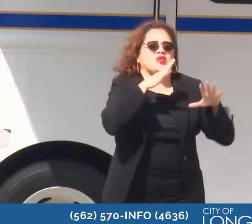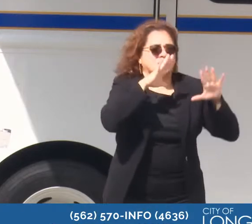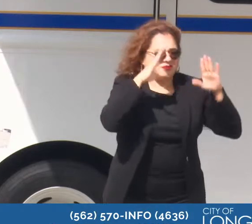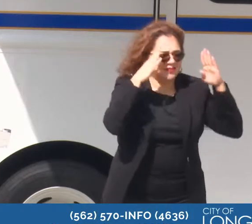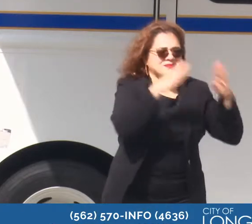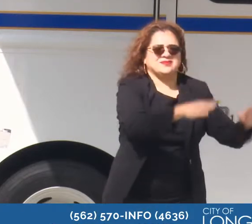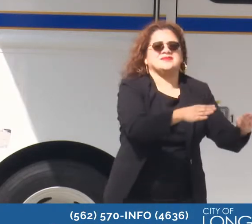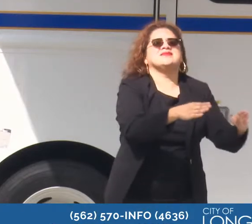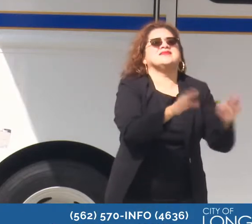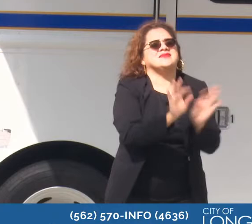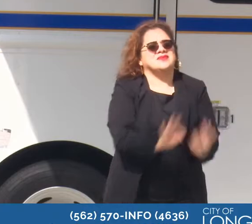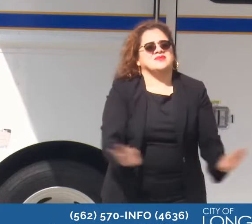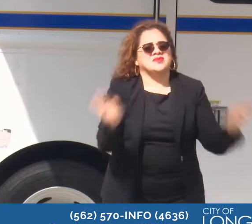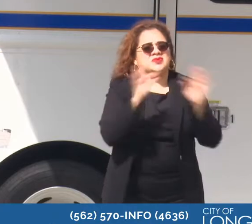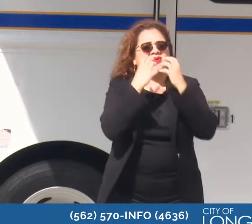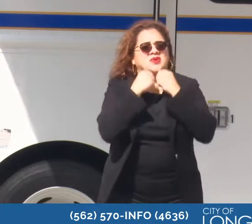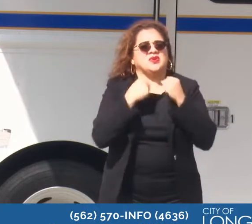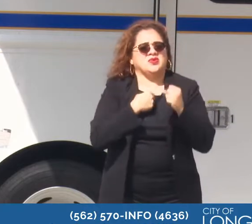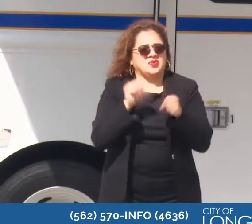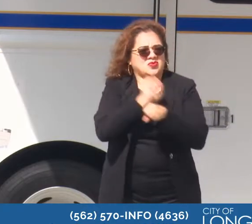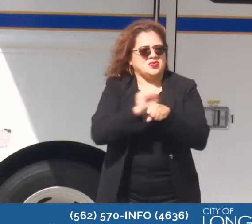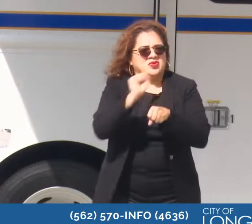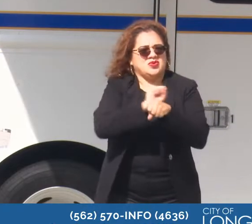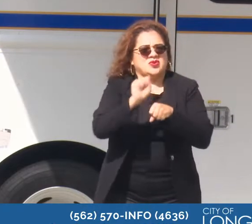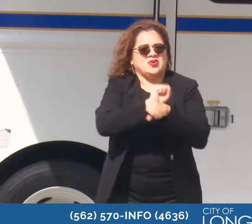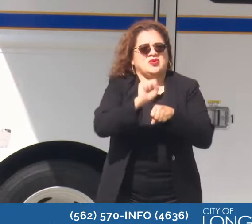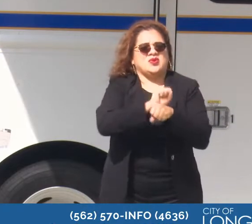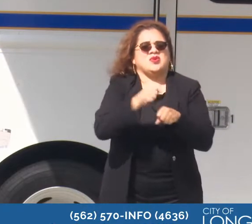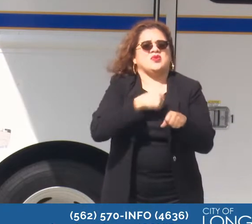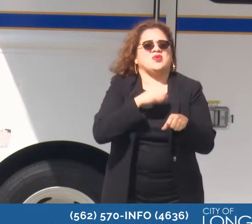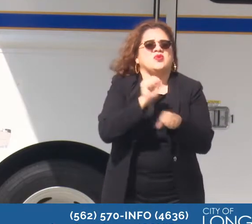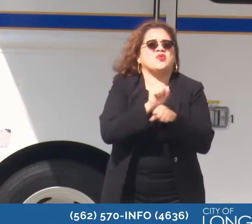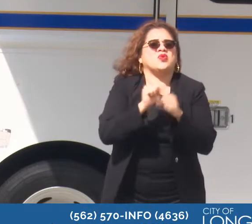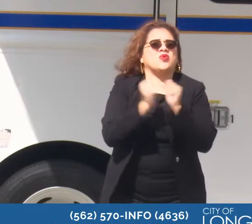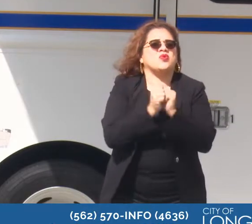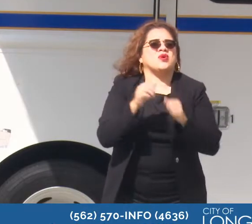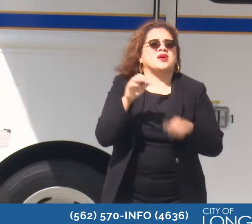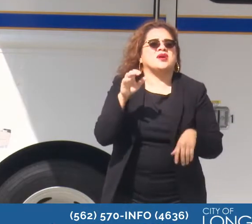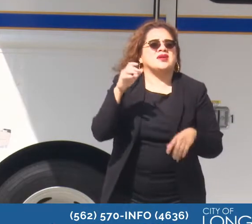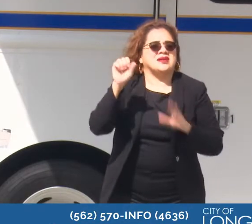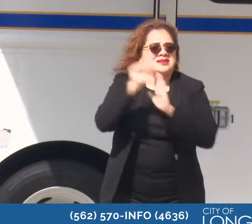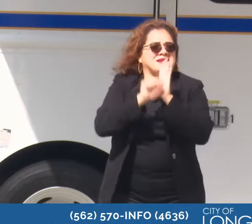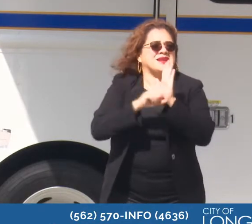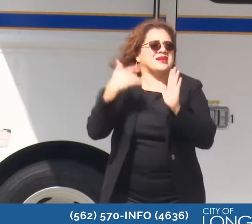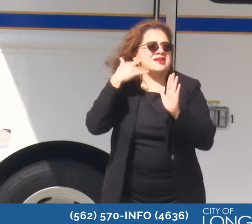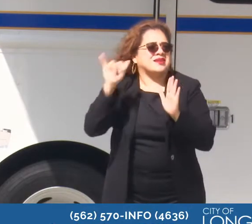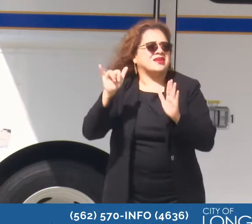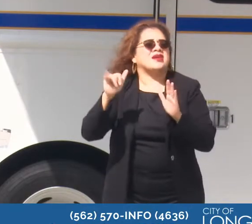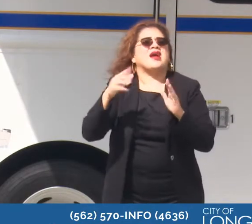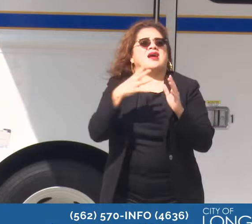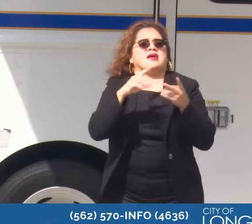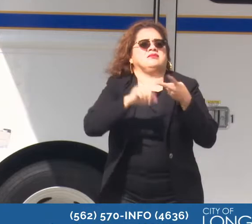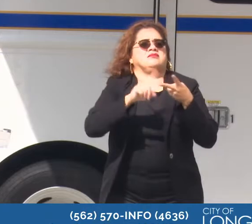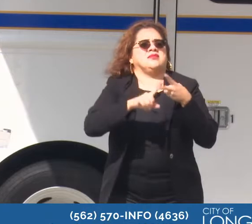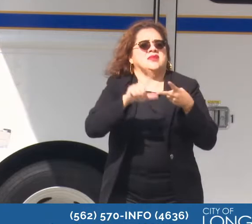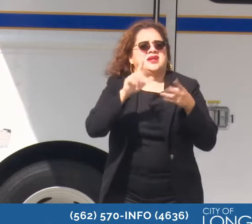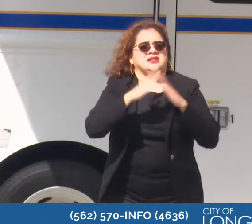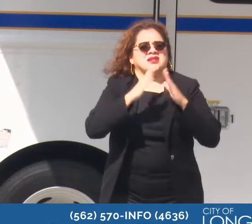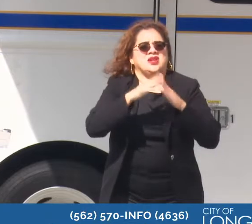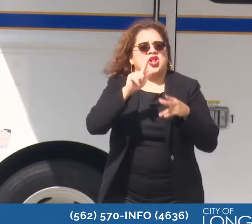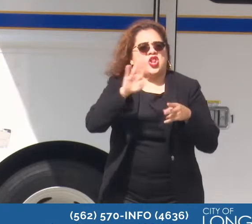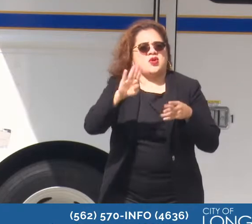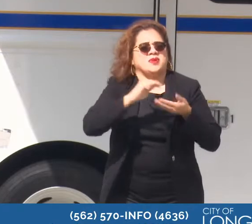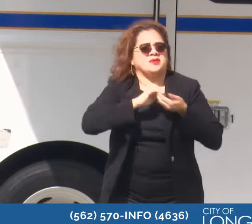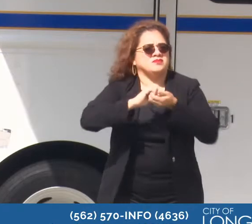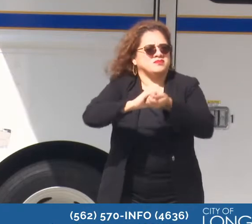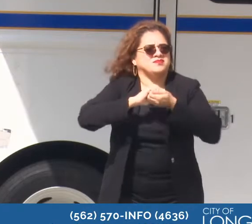importante. Y estamos trabajando cerca con el Estado, pero también con la ciudad de Long Beach.